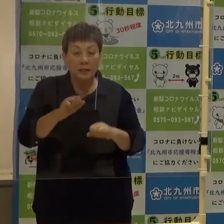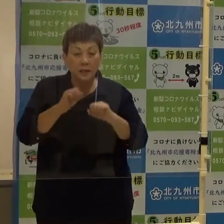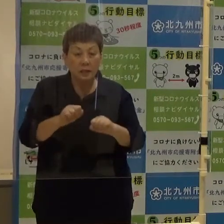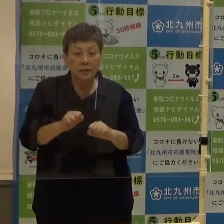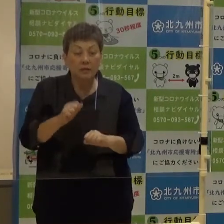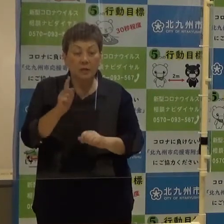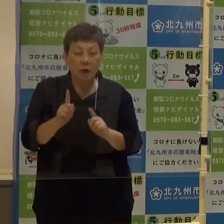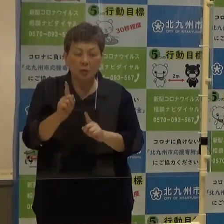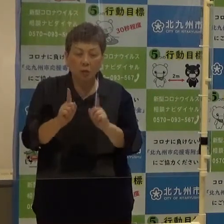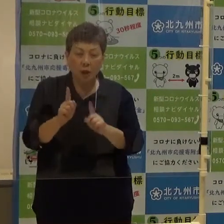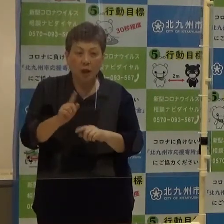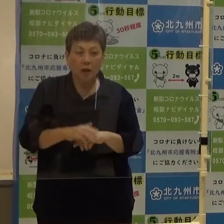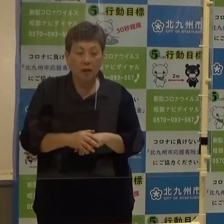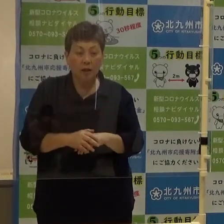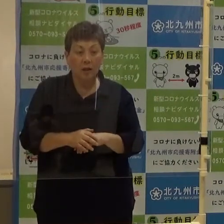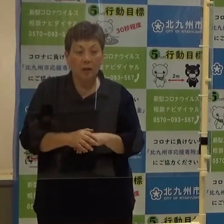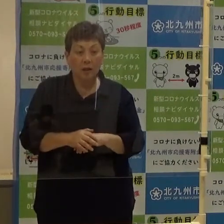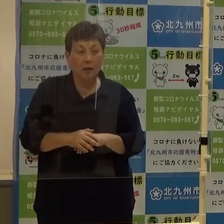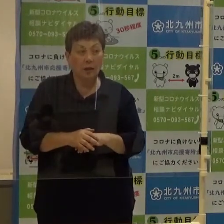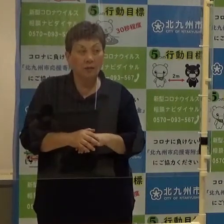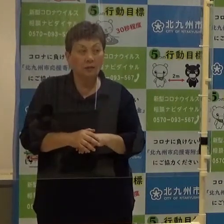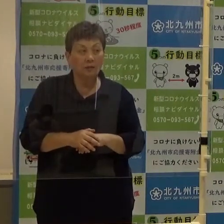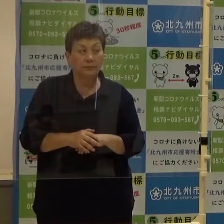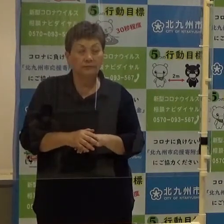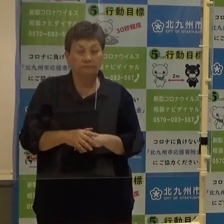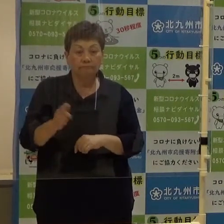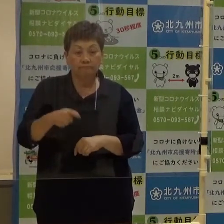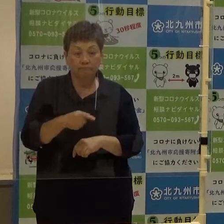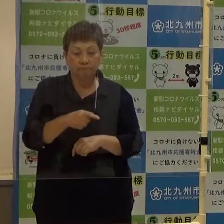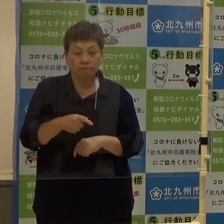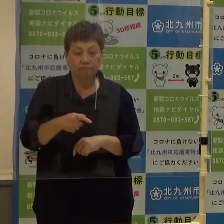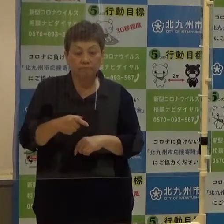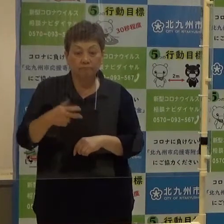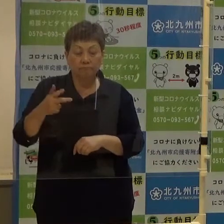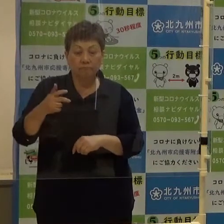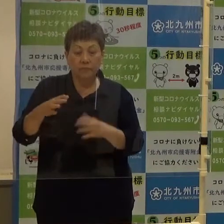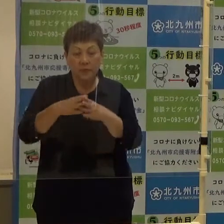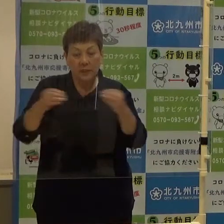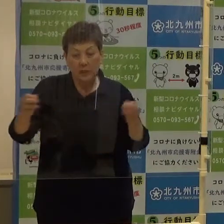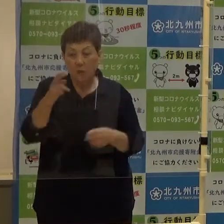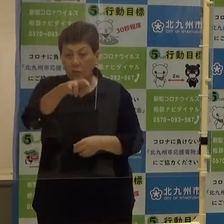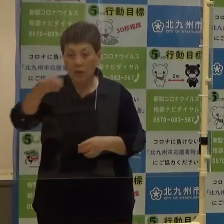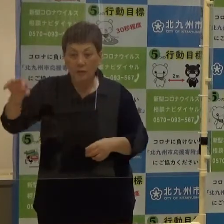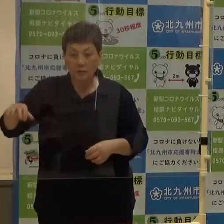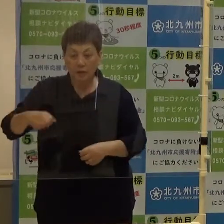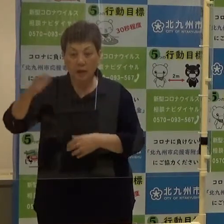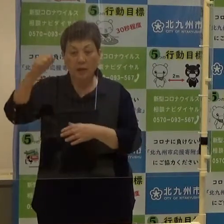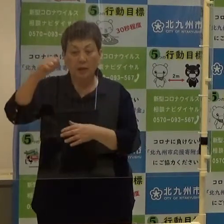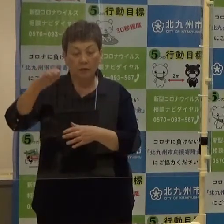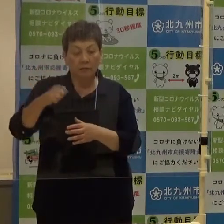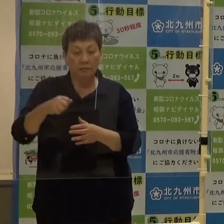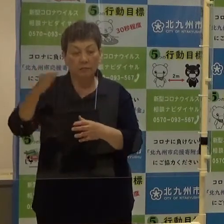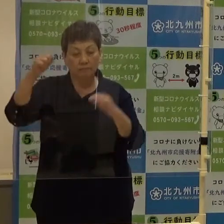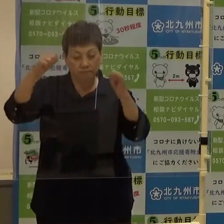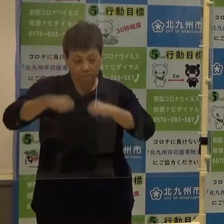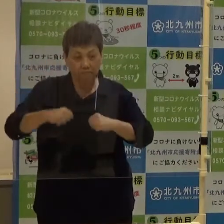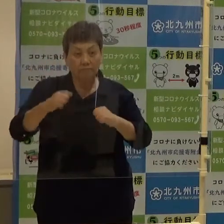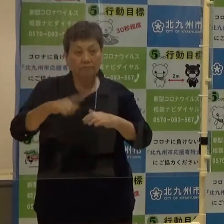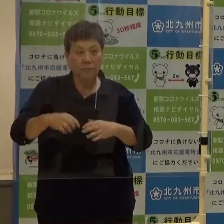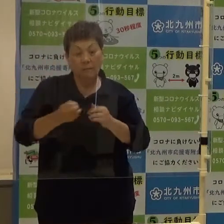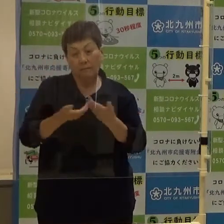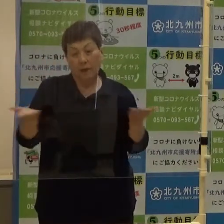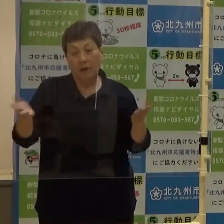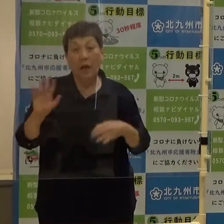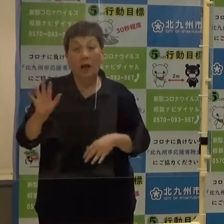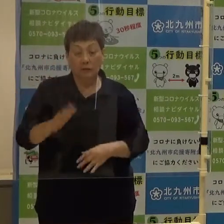した上でお墨付きを与えるという制度も全国各地で見られています。で今回この制度を見ると